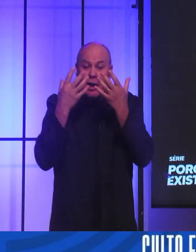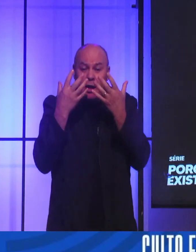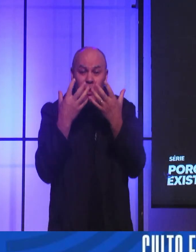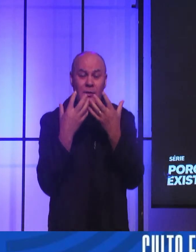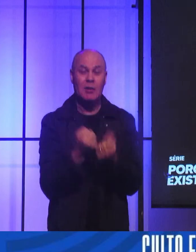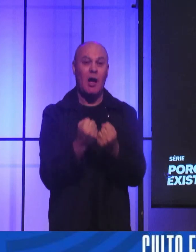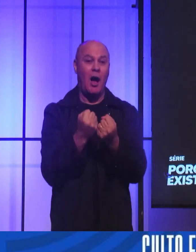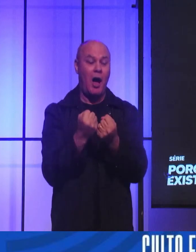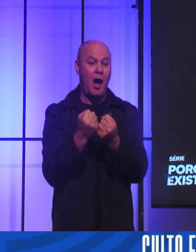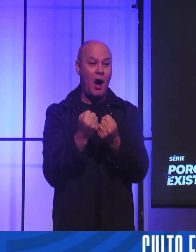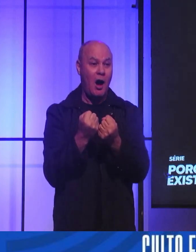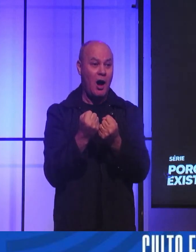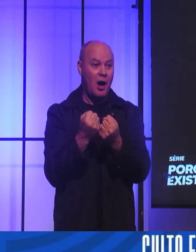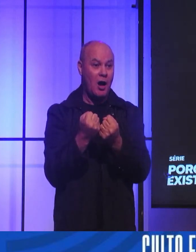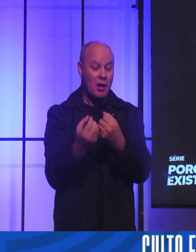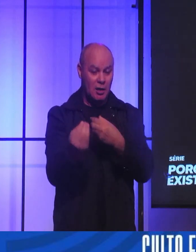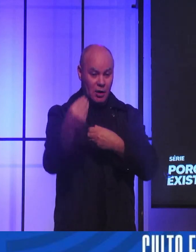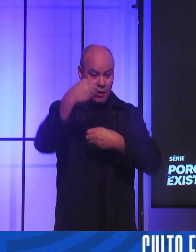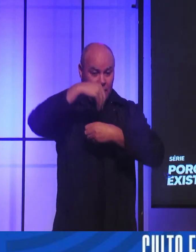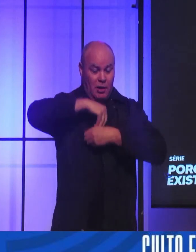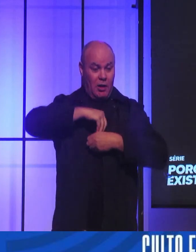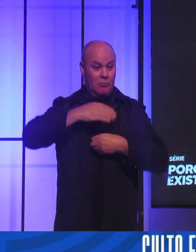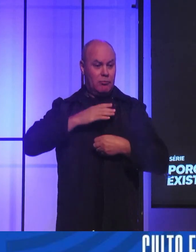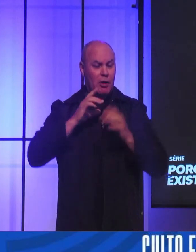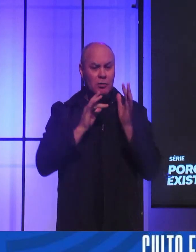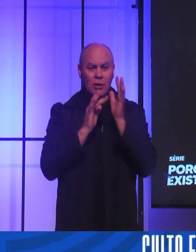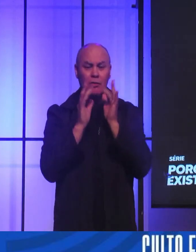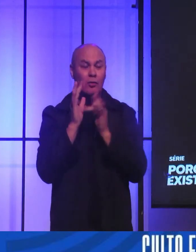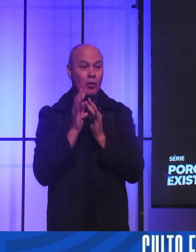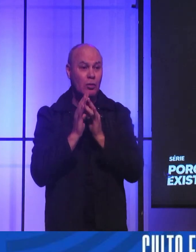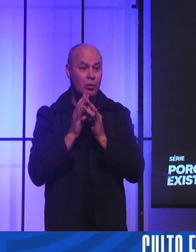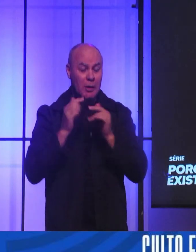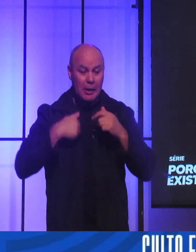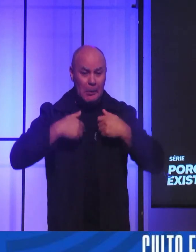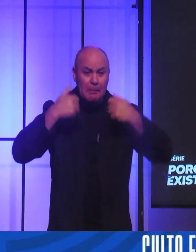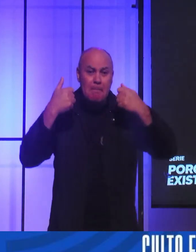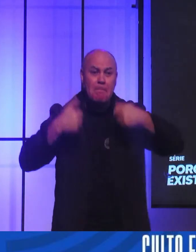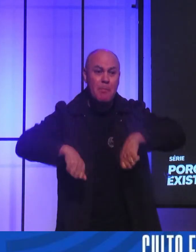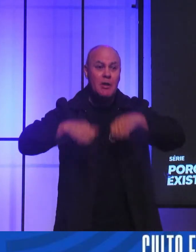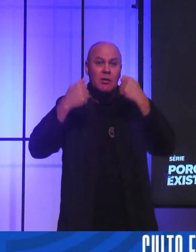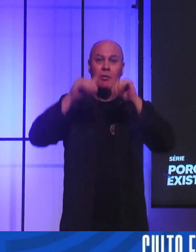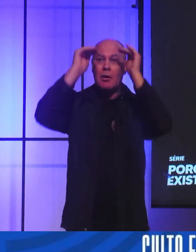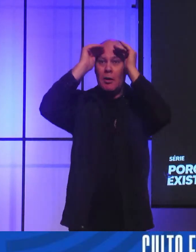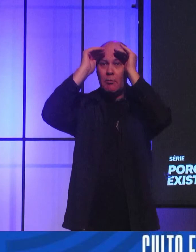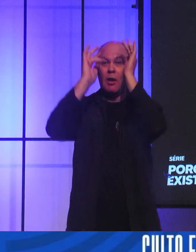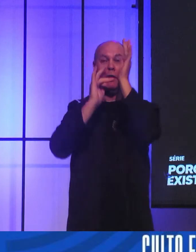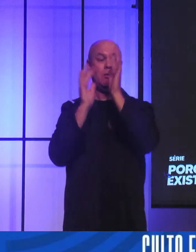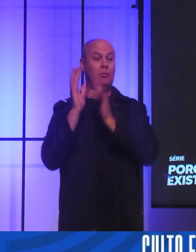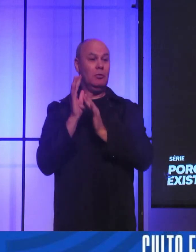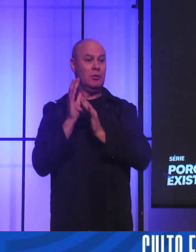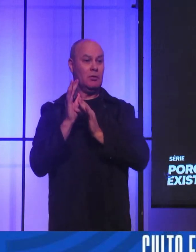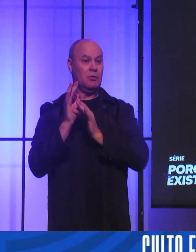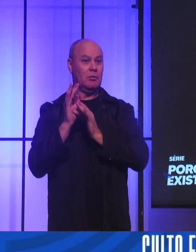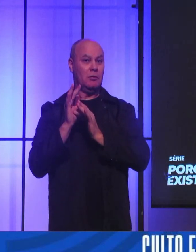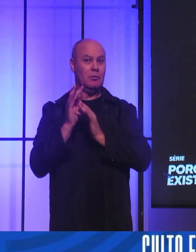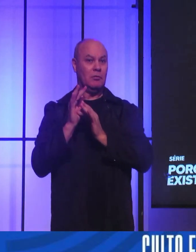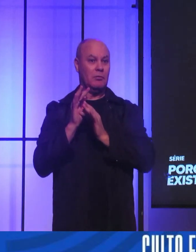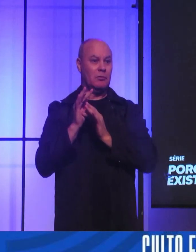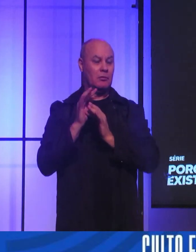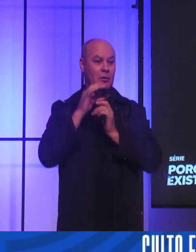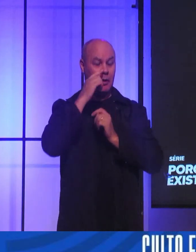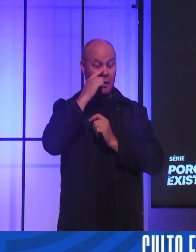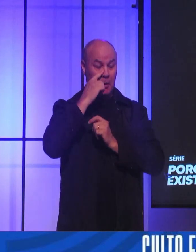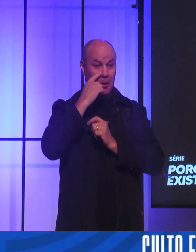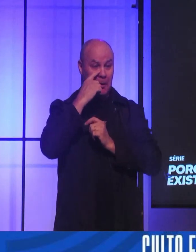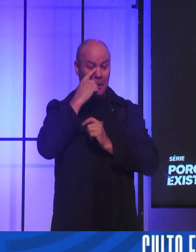aspecto que eu preciso cumprir a minha missão como pessoa individualmente. É isso que eu